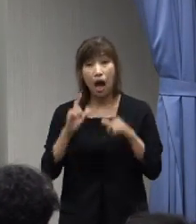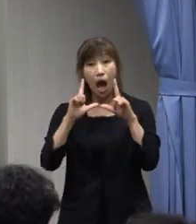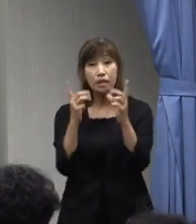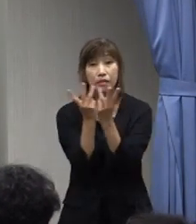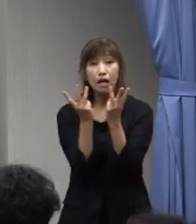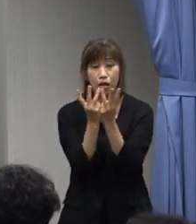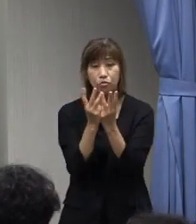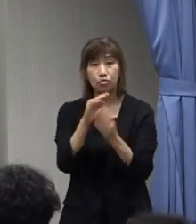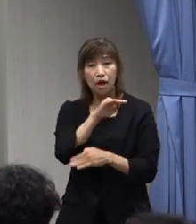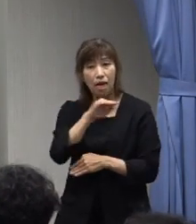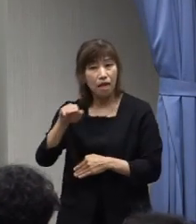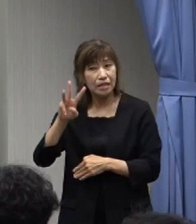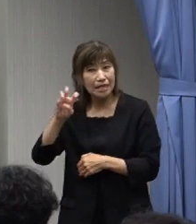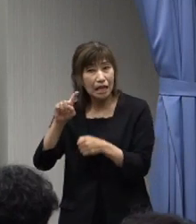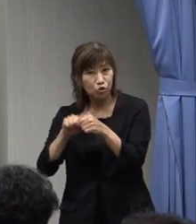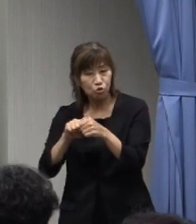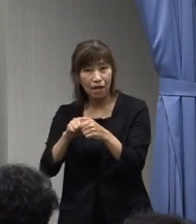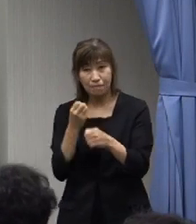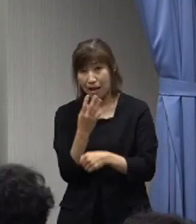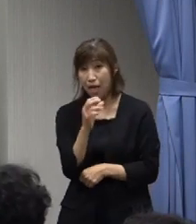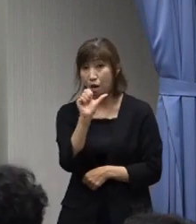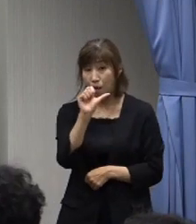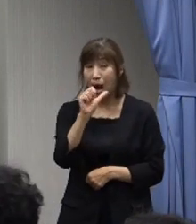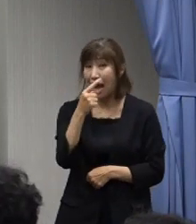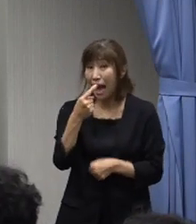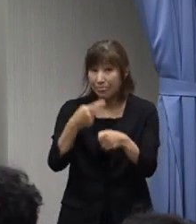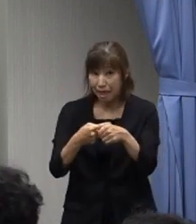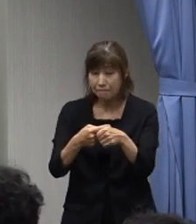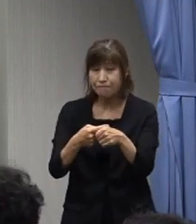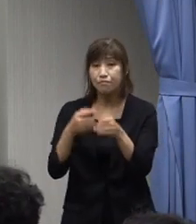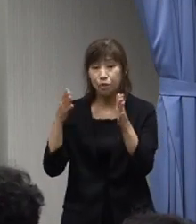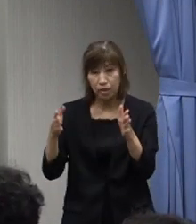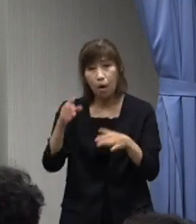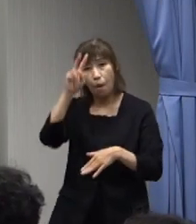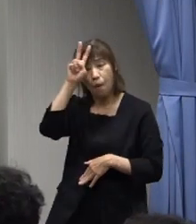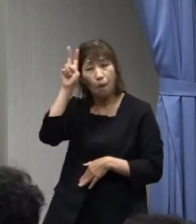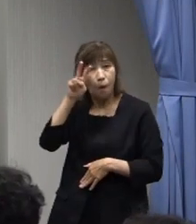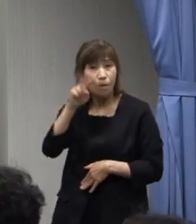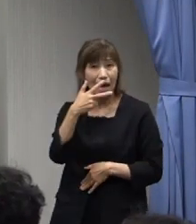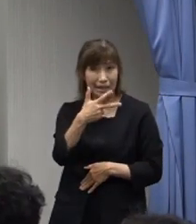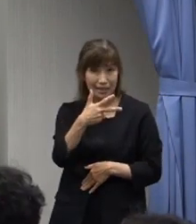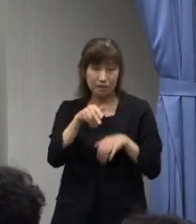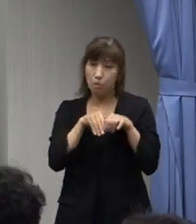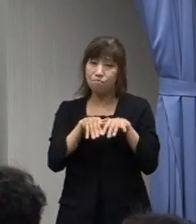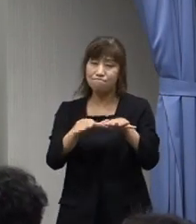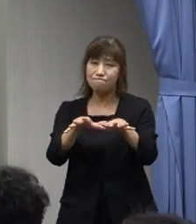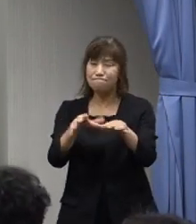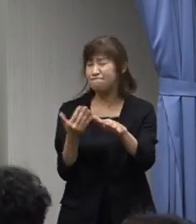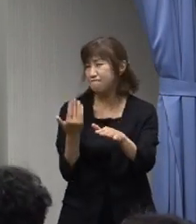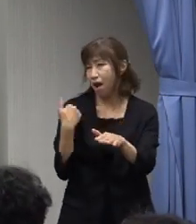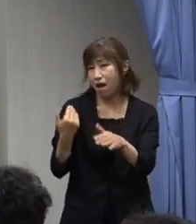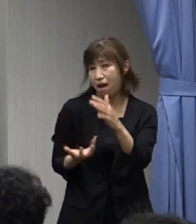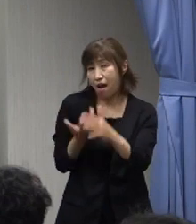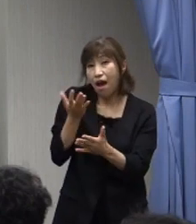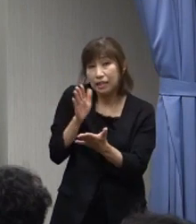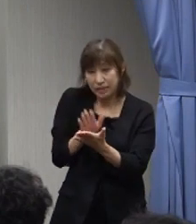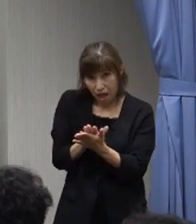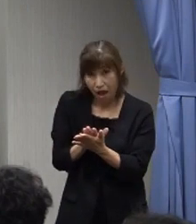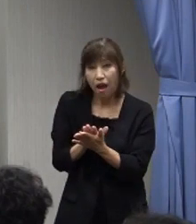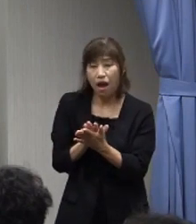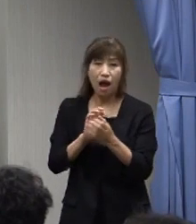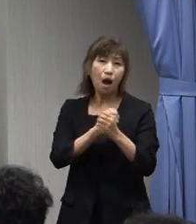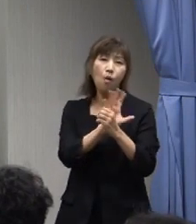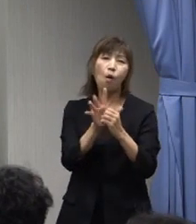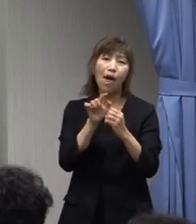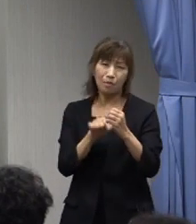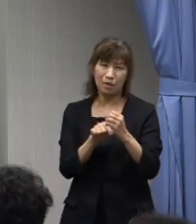令和元年に全国、大阪もそうですけれども、もう流行したことがありますが、このコロナの間はほとんど増え